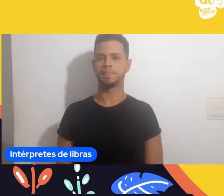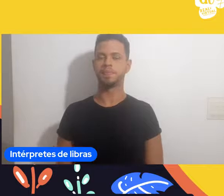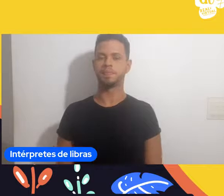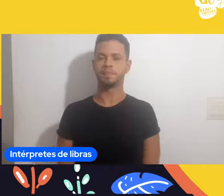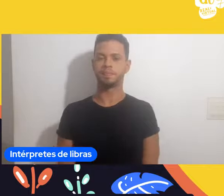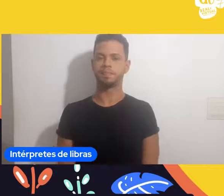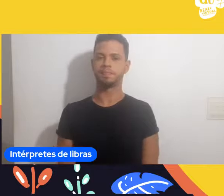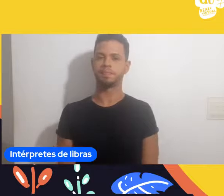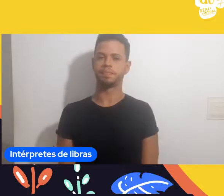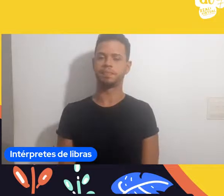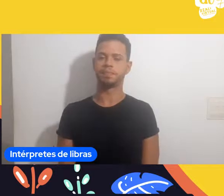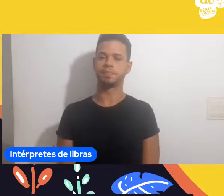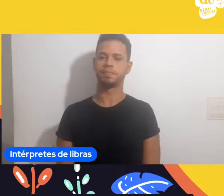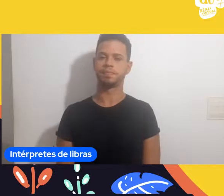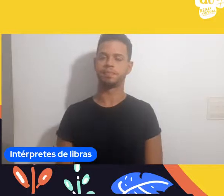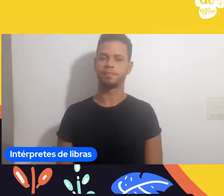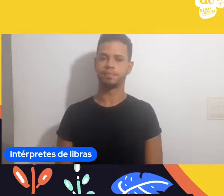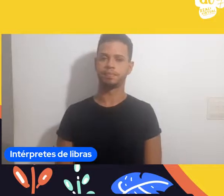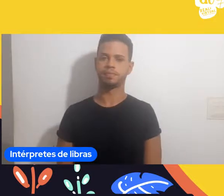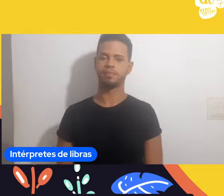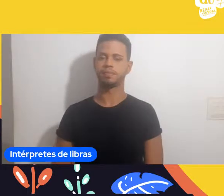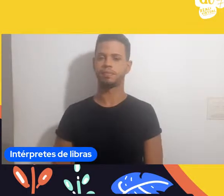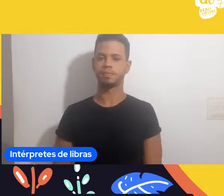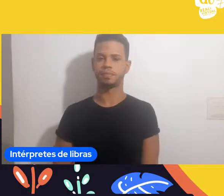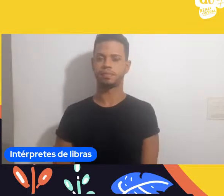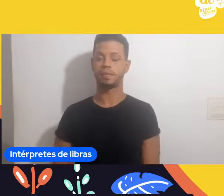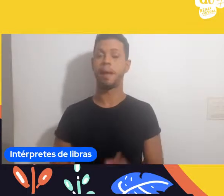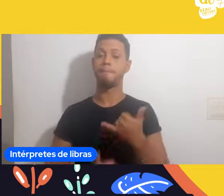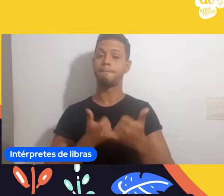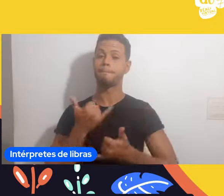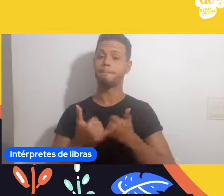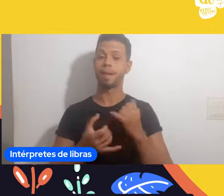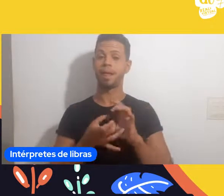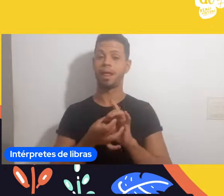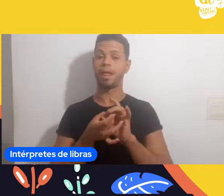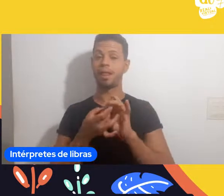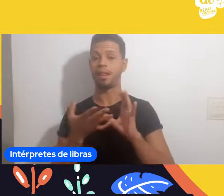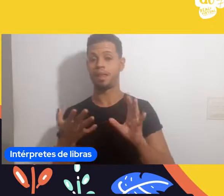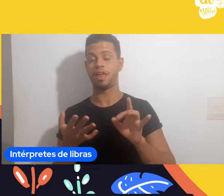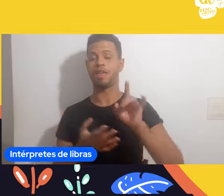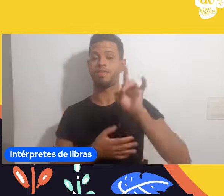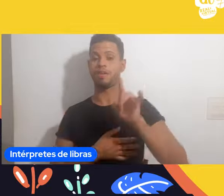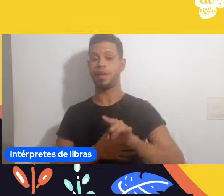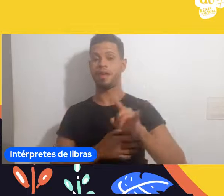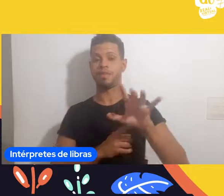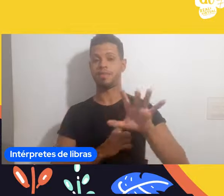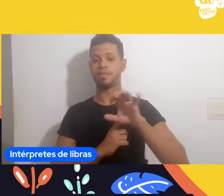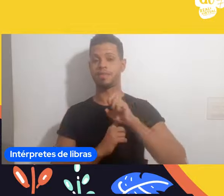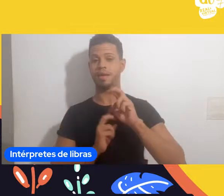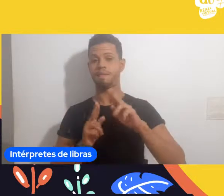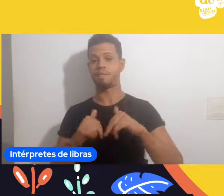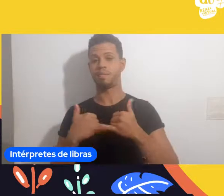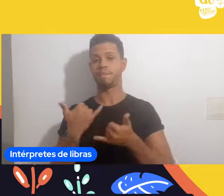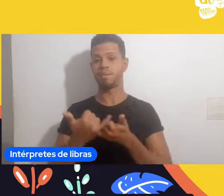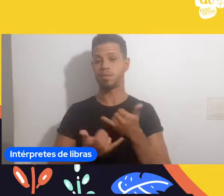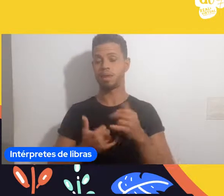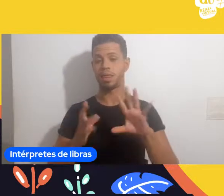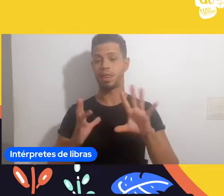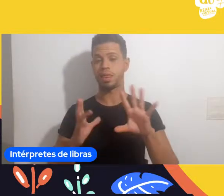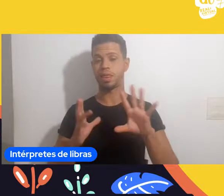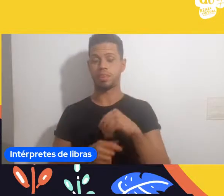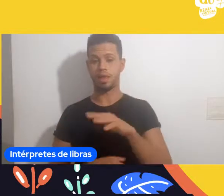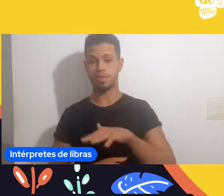Brincar livre é passar a dirigir menos essa brincadeira, né? Porque dentro do ambiente